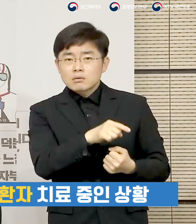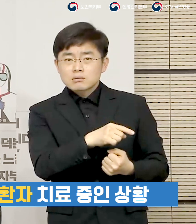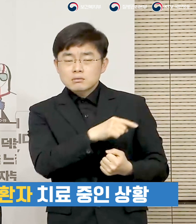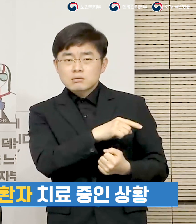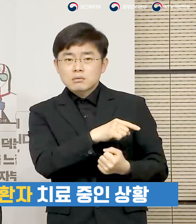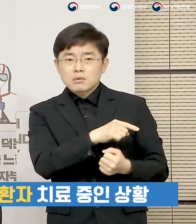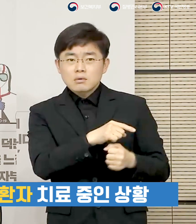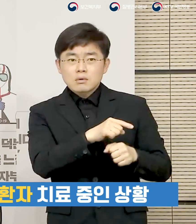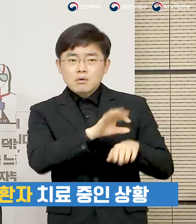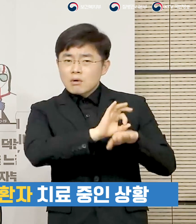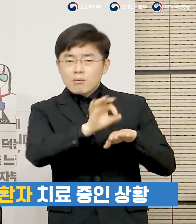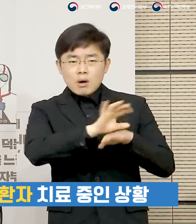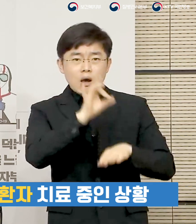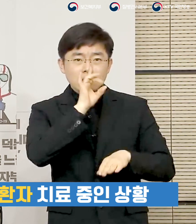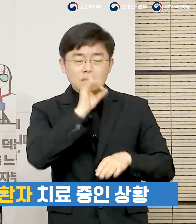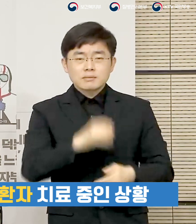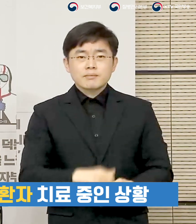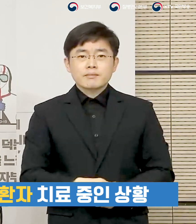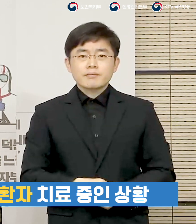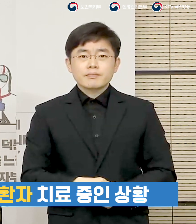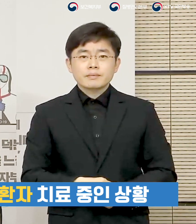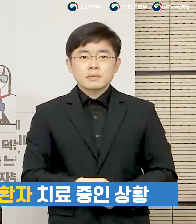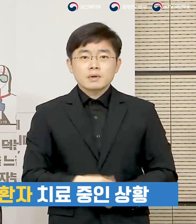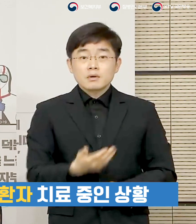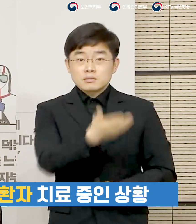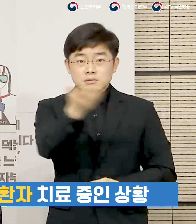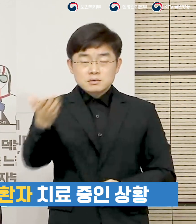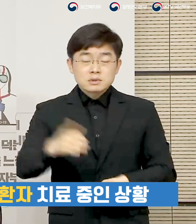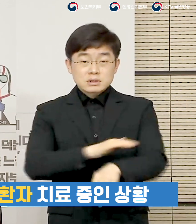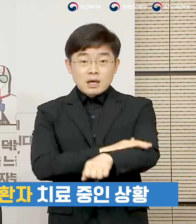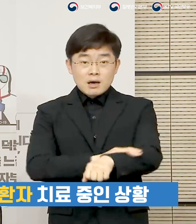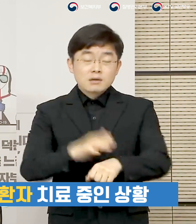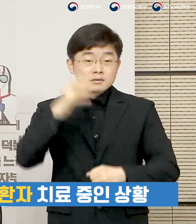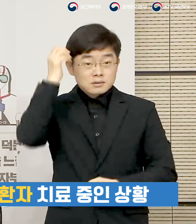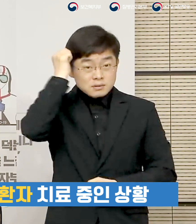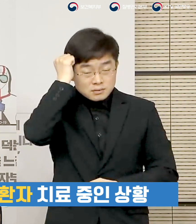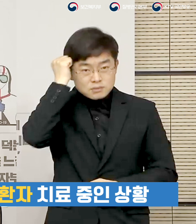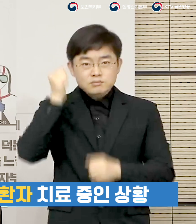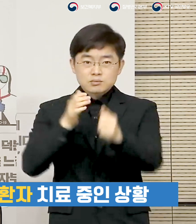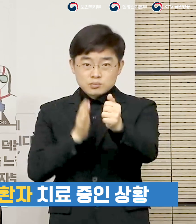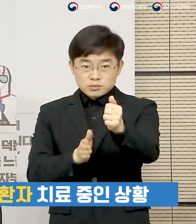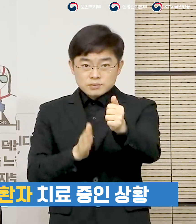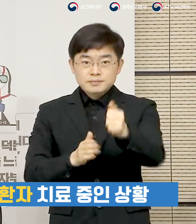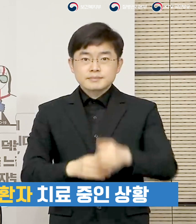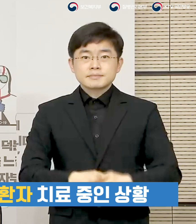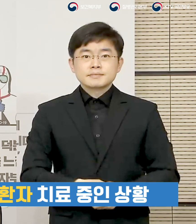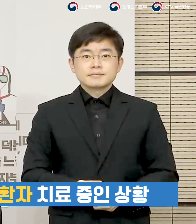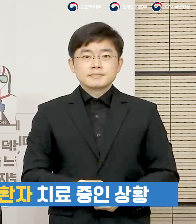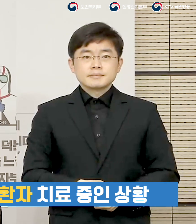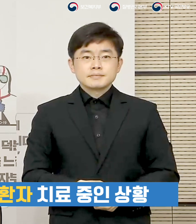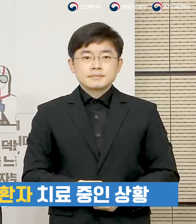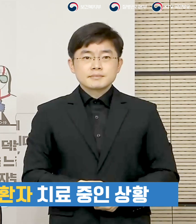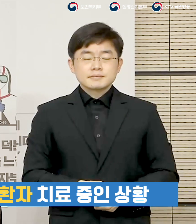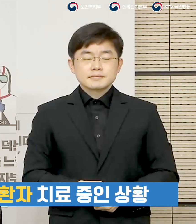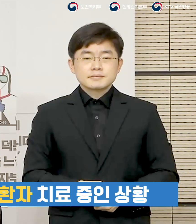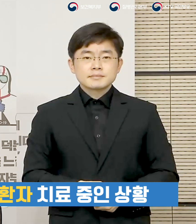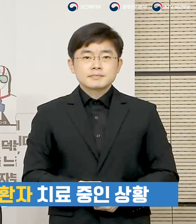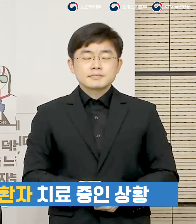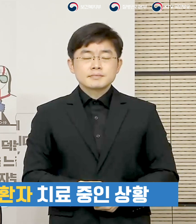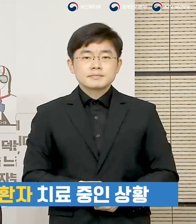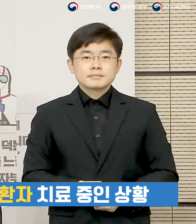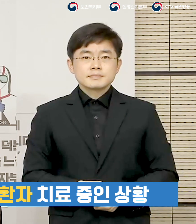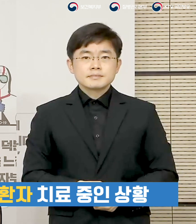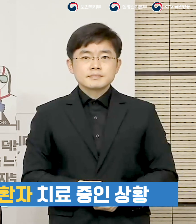합니다. 그래서 국민들께서는 그러한 엄중한 현실을 다시 한 번 더 인식해 주시기를 간곡히